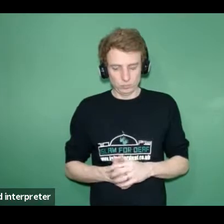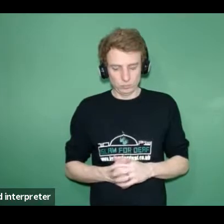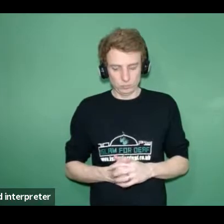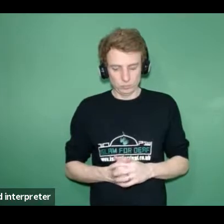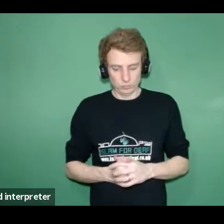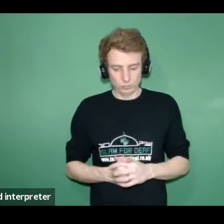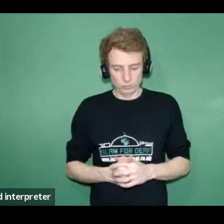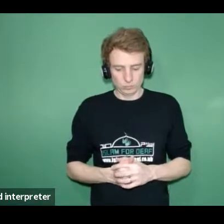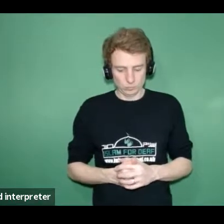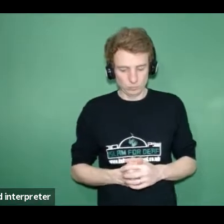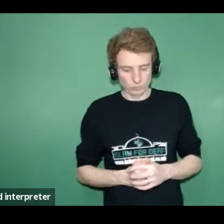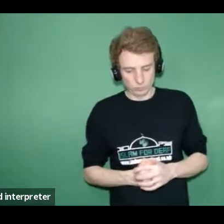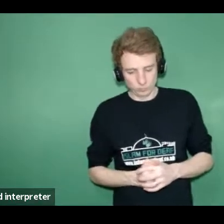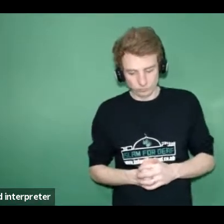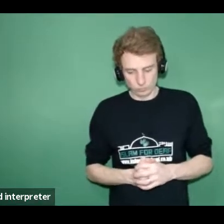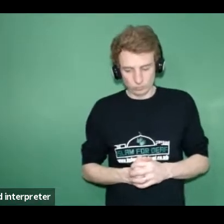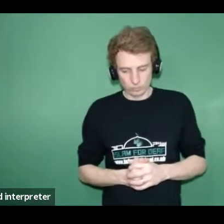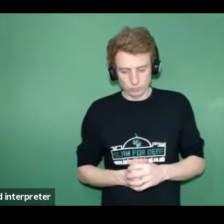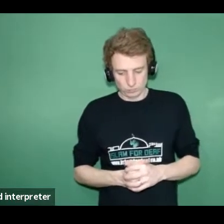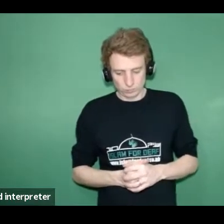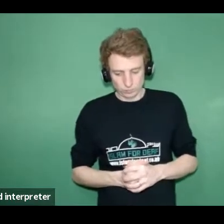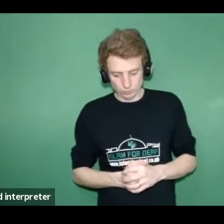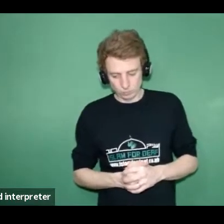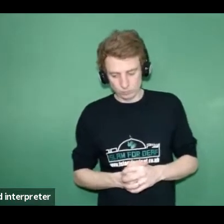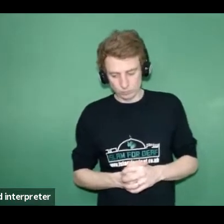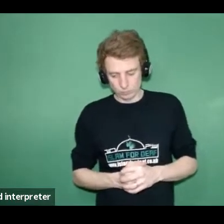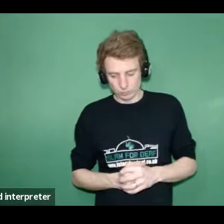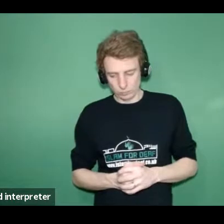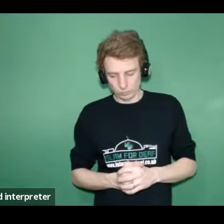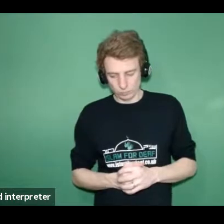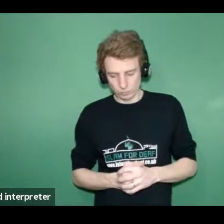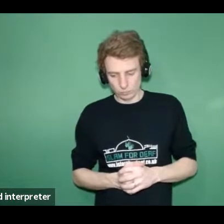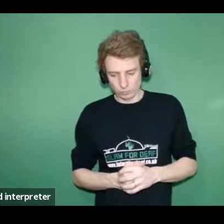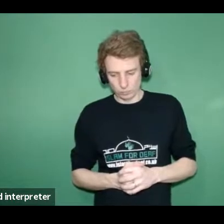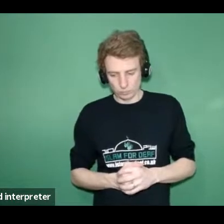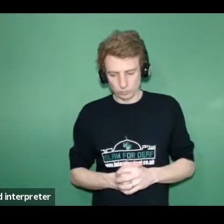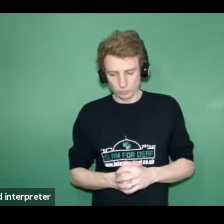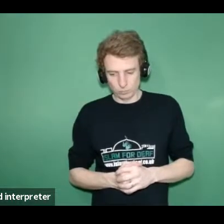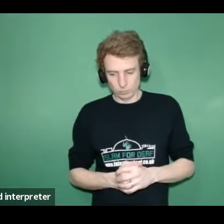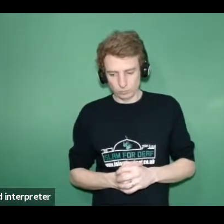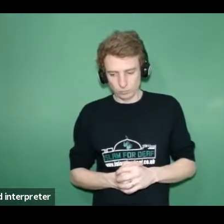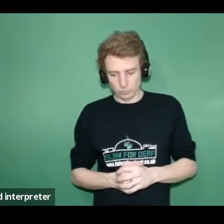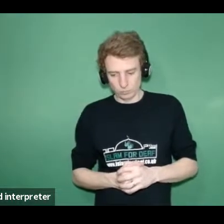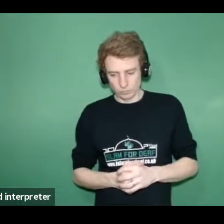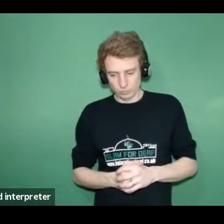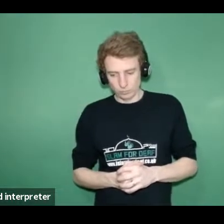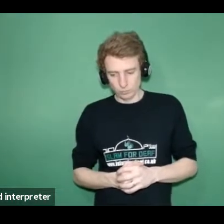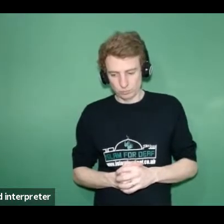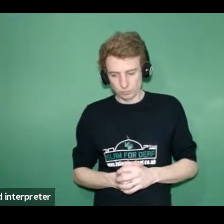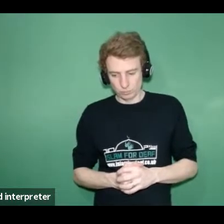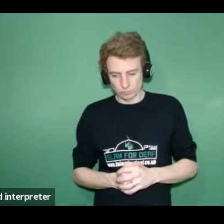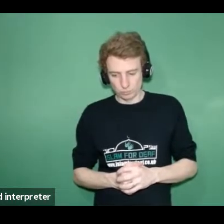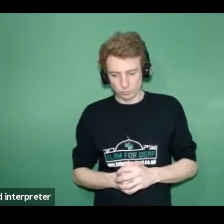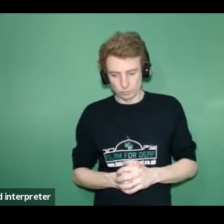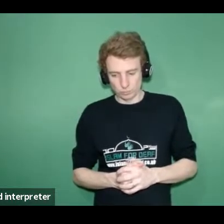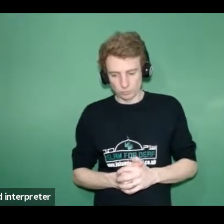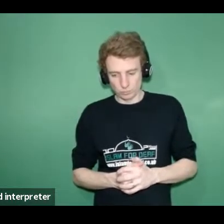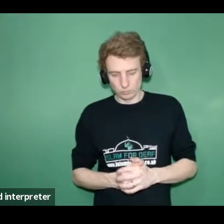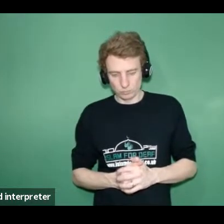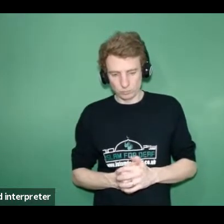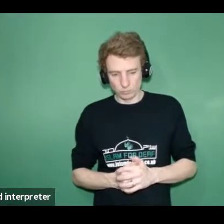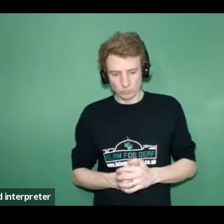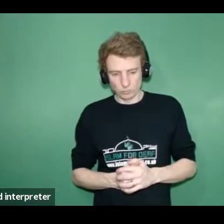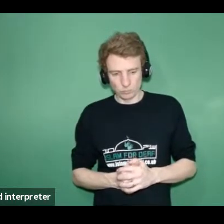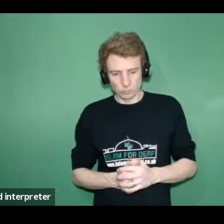نحن عملنا سيبقينا أحياء سعداء متنعمين في الجنة